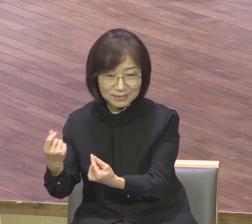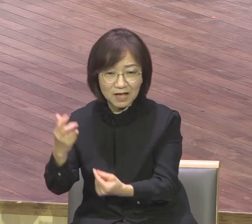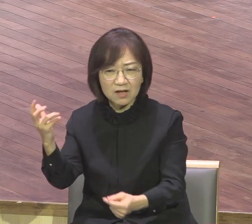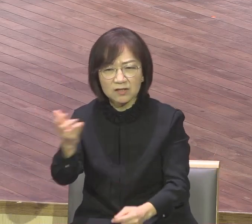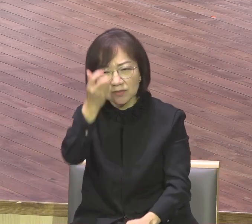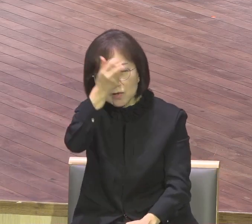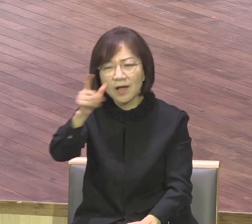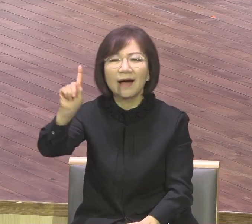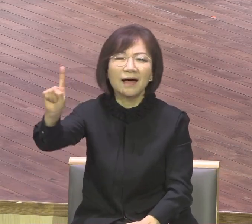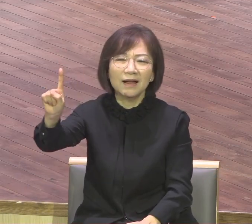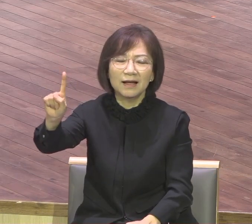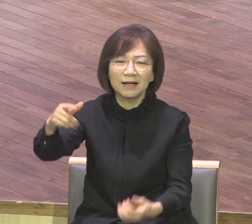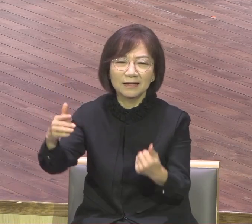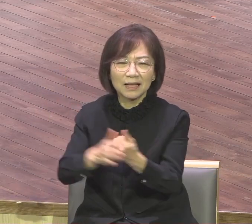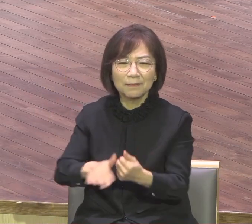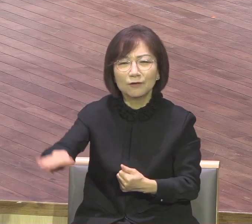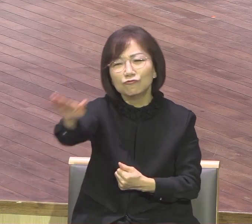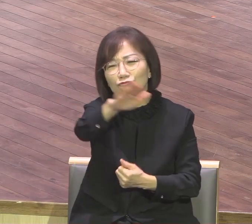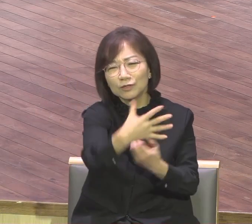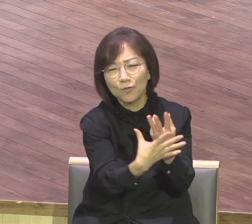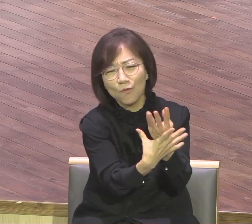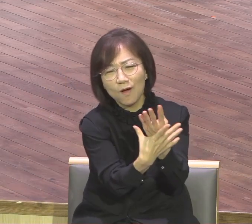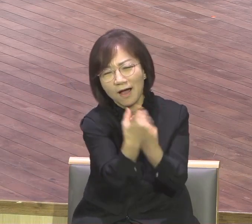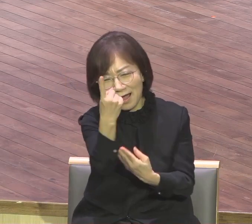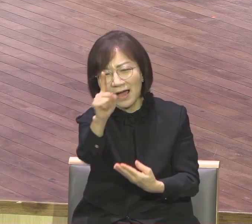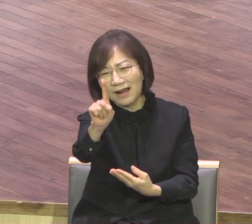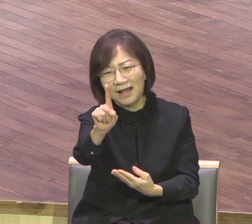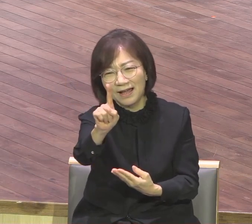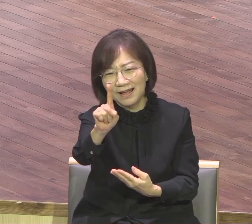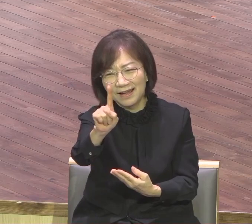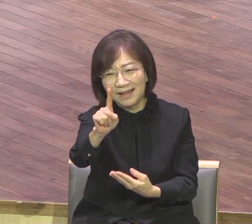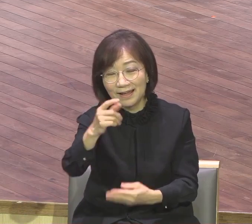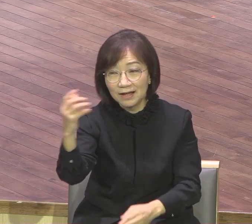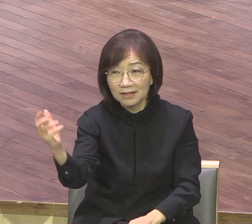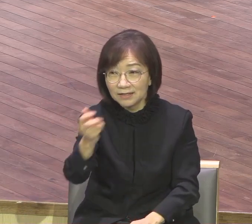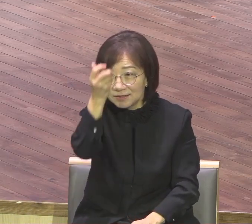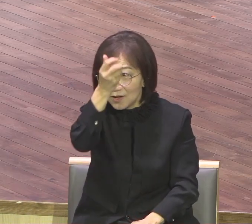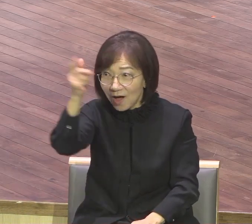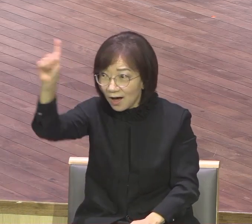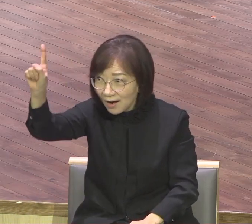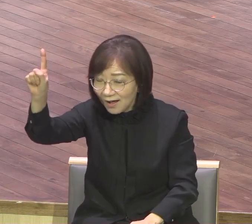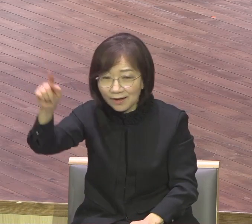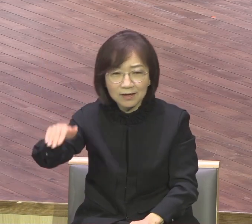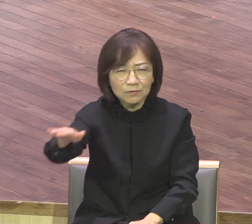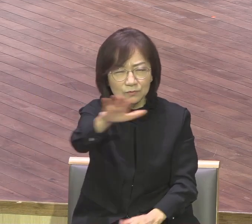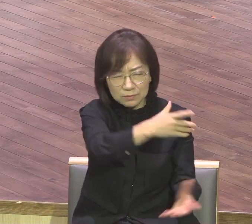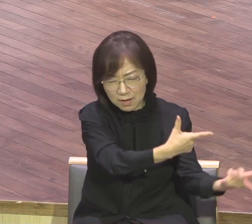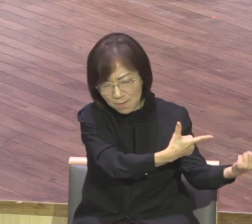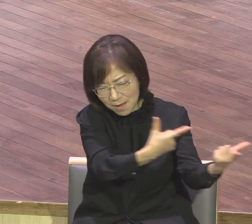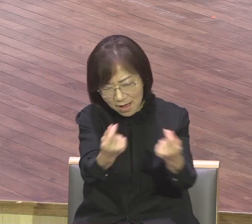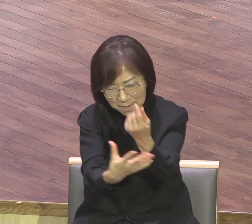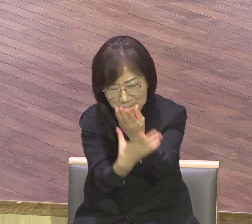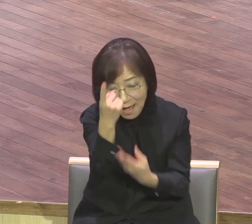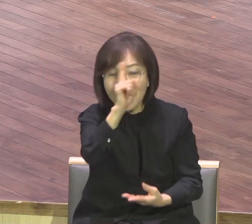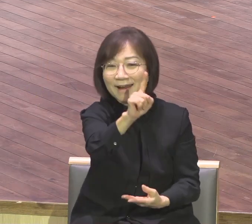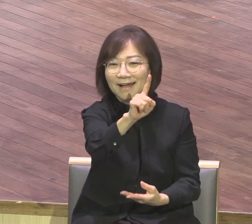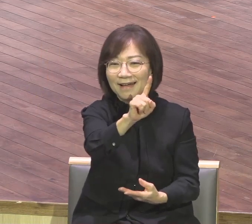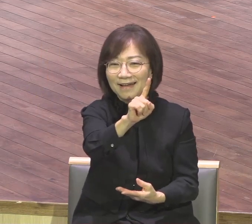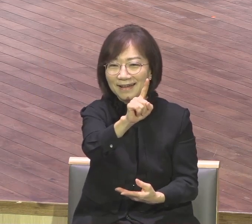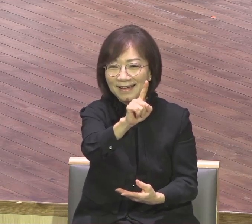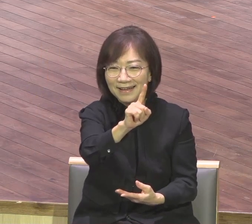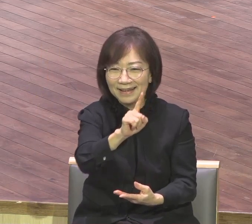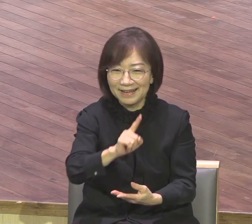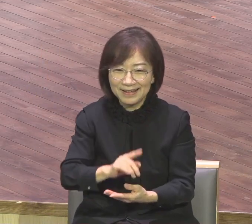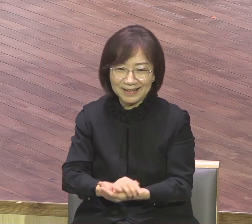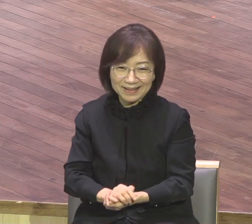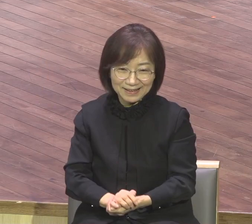somos el mismo espíritu que nos hizo beber de un mismo espíritu 한 성령으로 하나 되었다는 것입니다 con un mismo espíritu somos uno 난